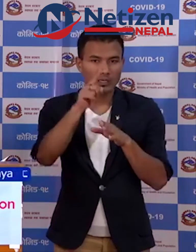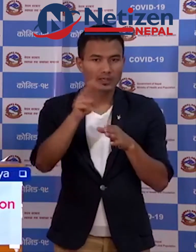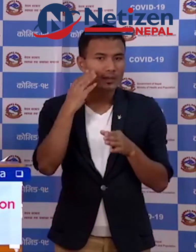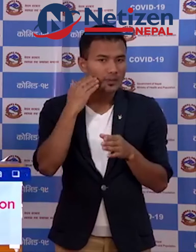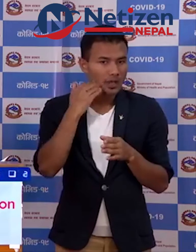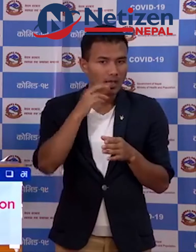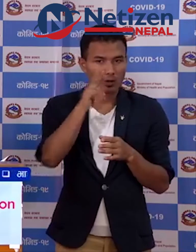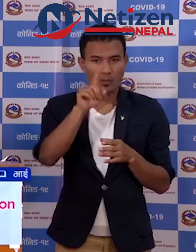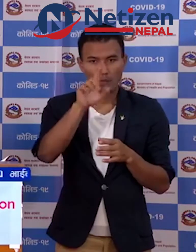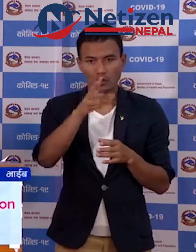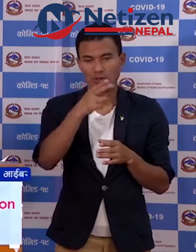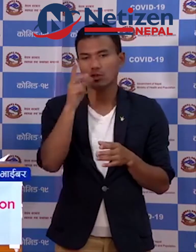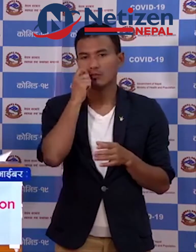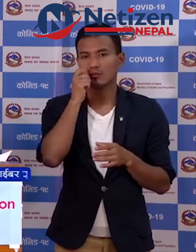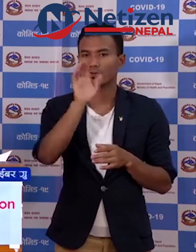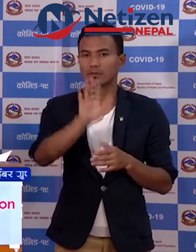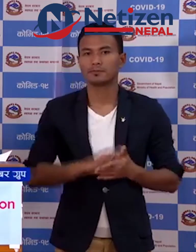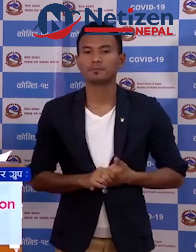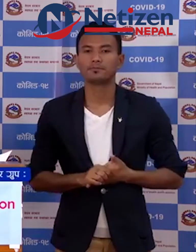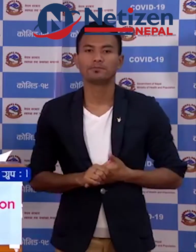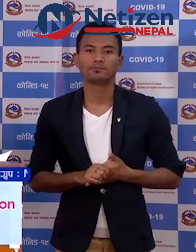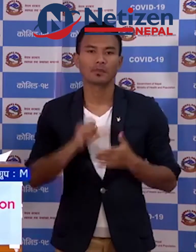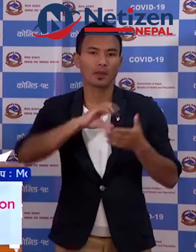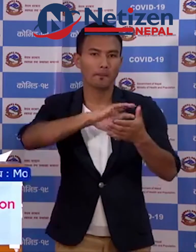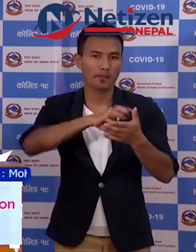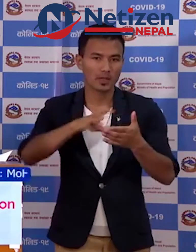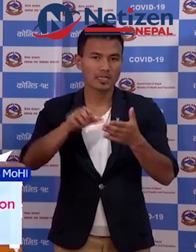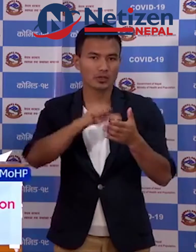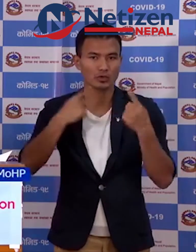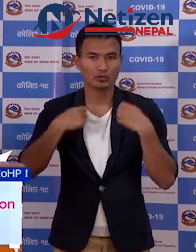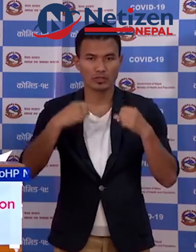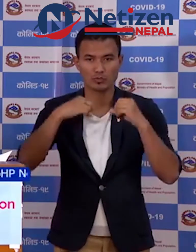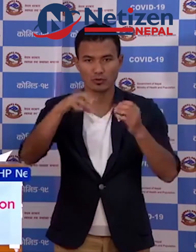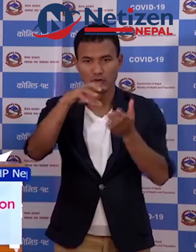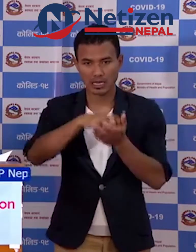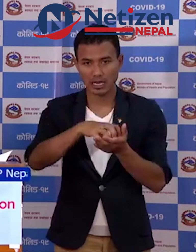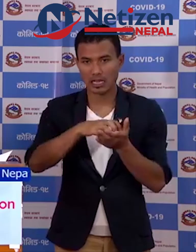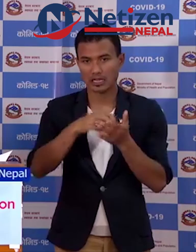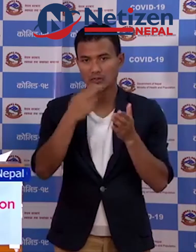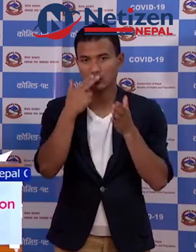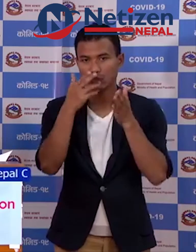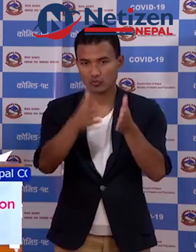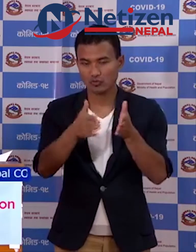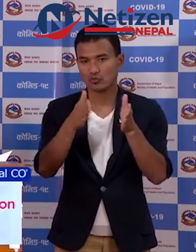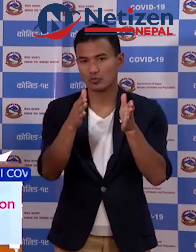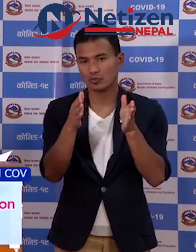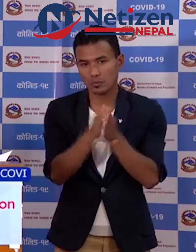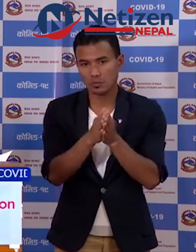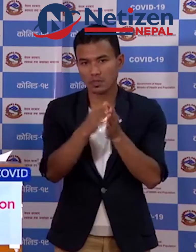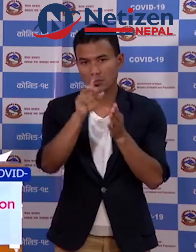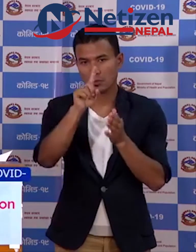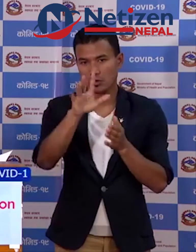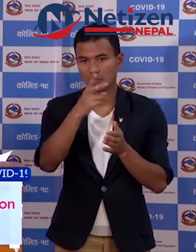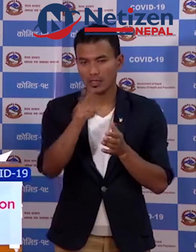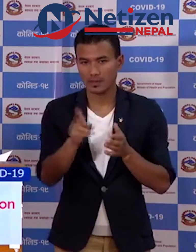एकजना महिला र 15 जना पुरुष हुनुहुन्छ। प्रादेशिक जनस्वास्थ्य प्रयोगशाला जनकपुरमा जम्मा 15 जना